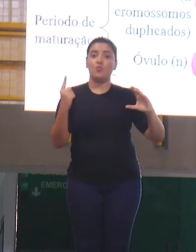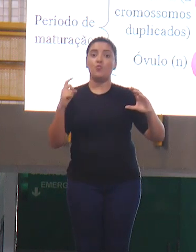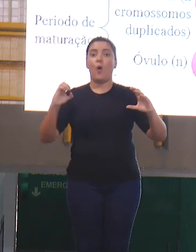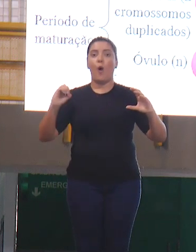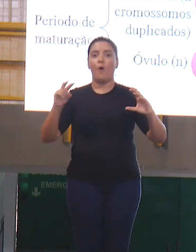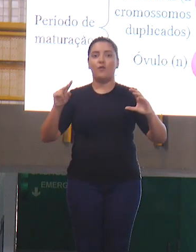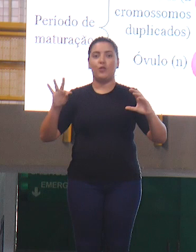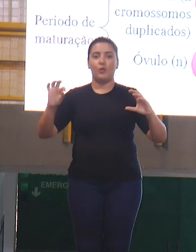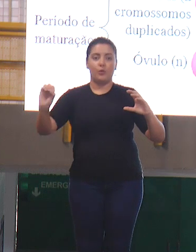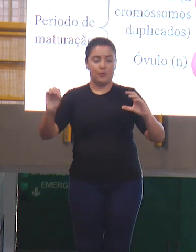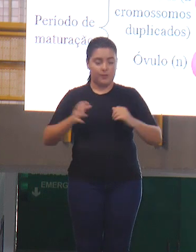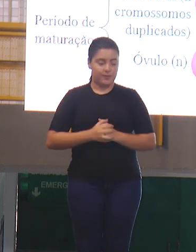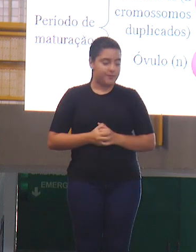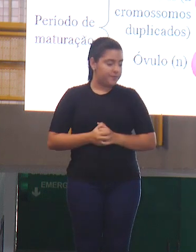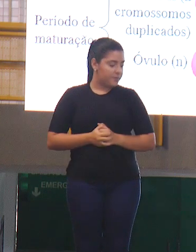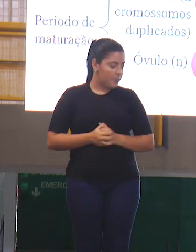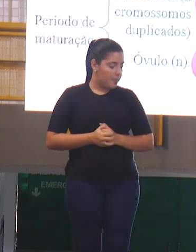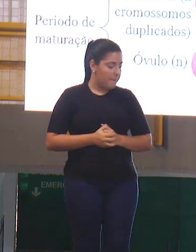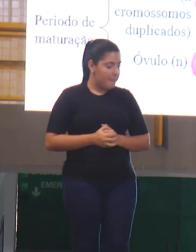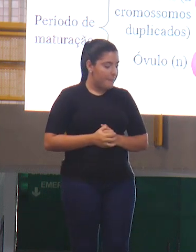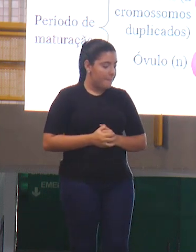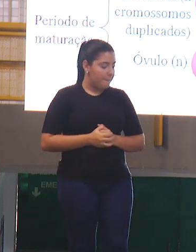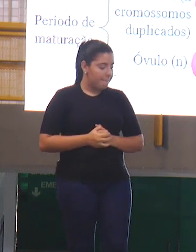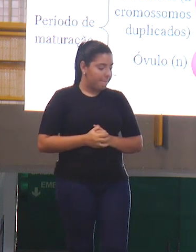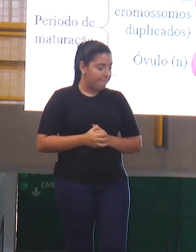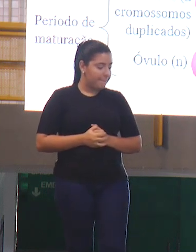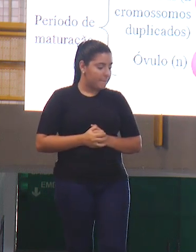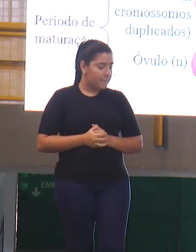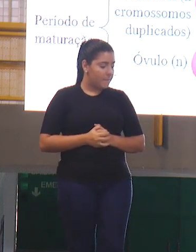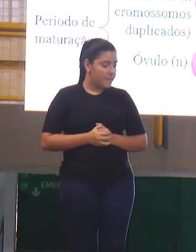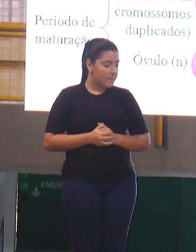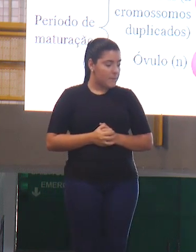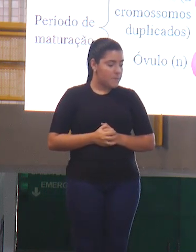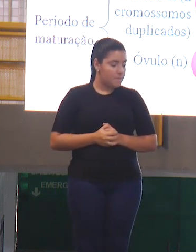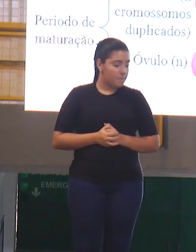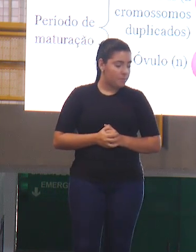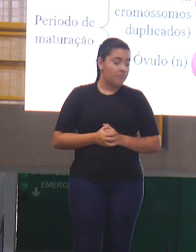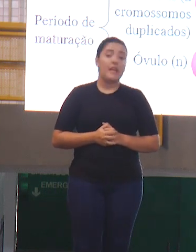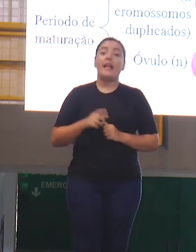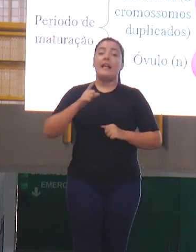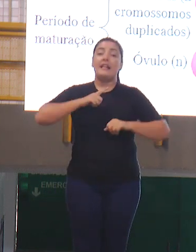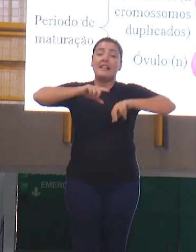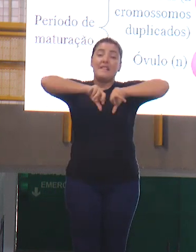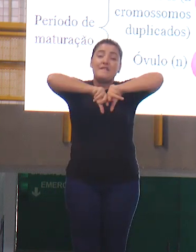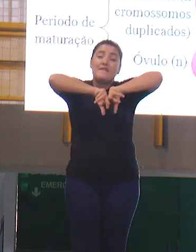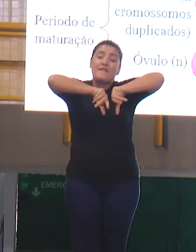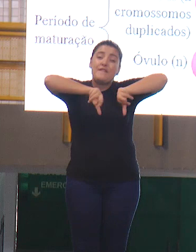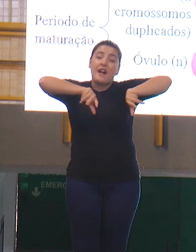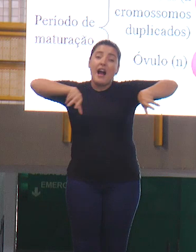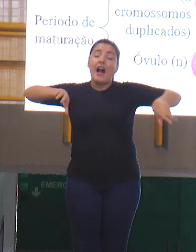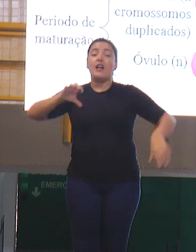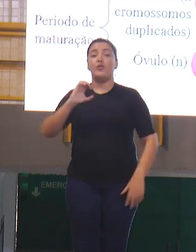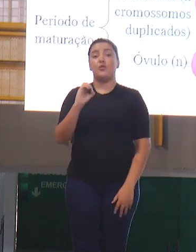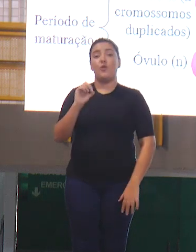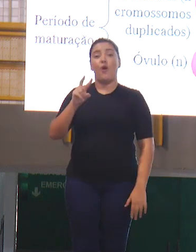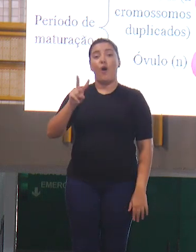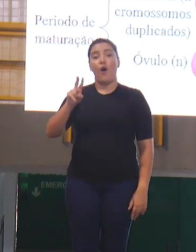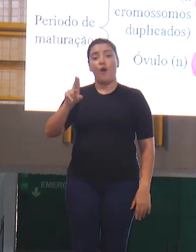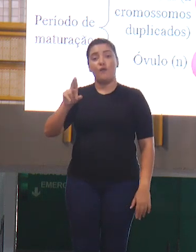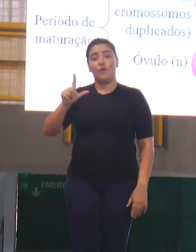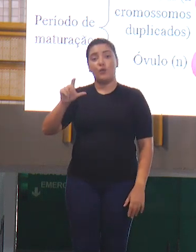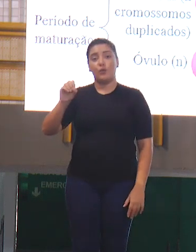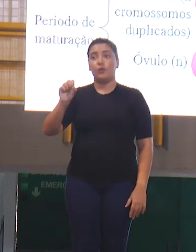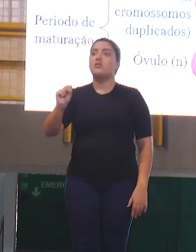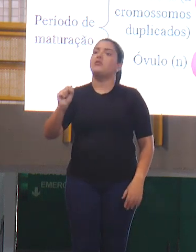certo? E digo mais, o que se formam são milhares de óvulos durante essa fase.